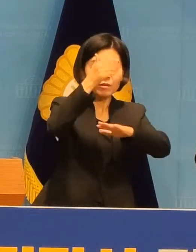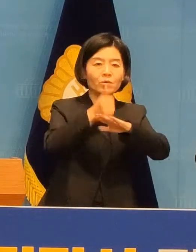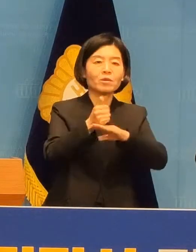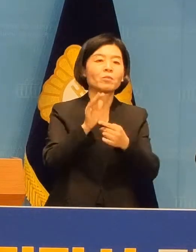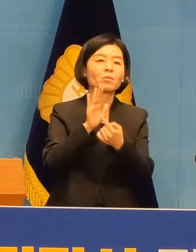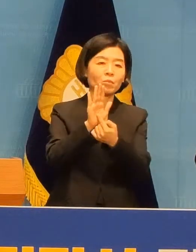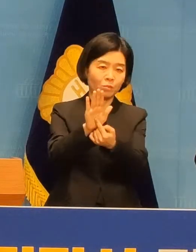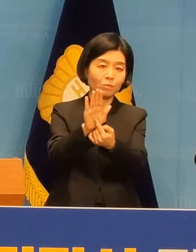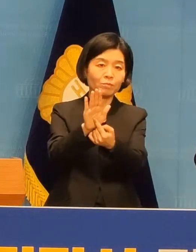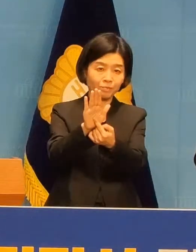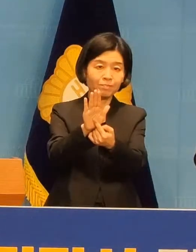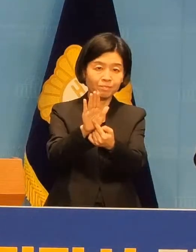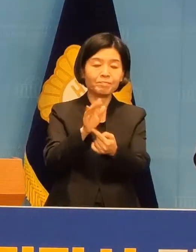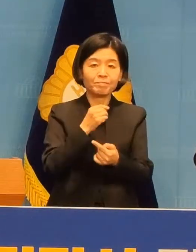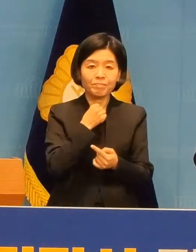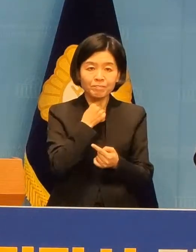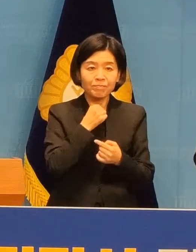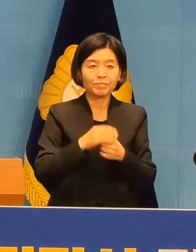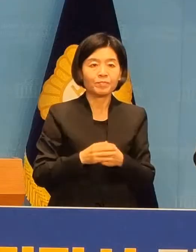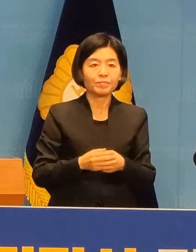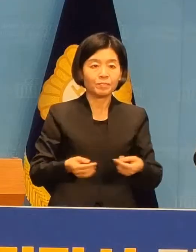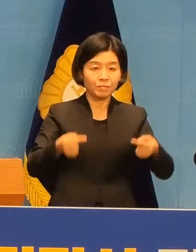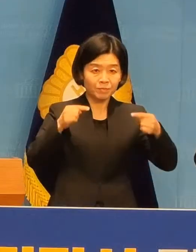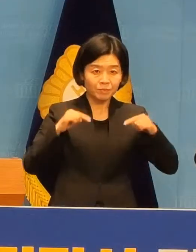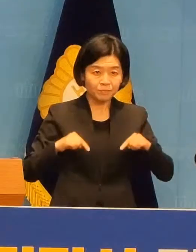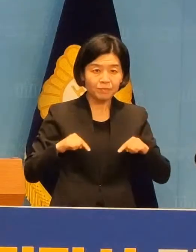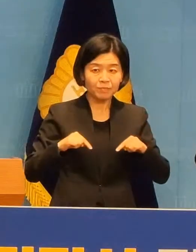이 자리에 오신 분부터 먼저 소개를 하겠습니다.